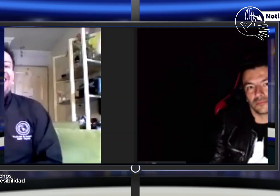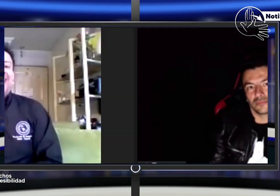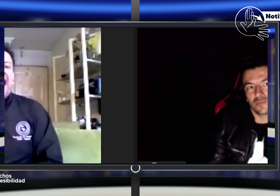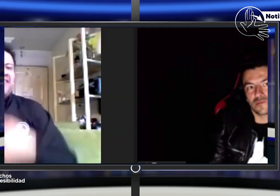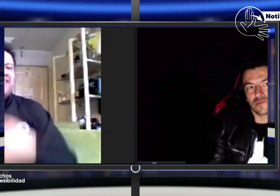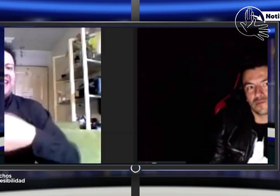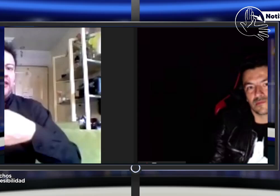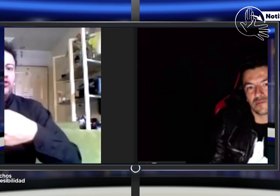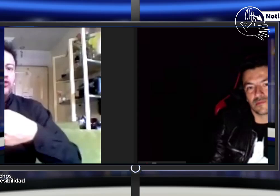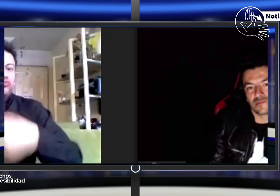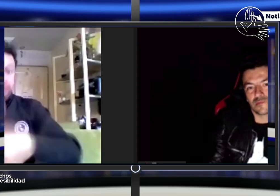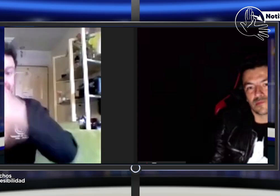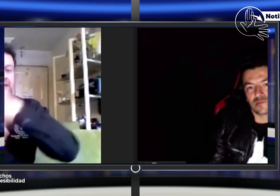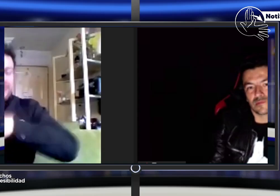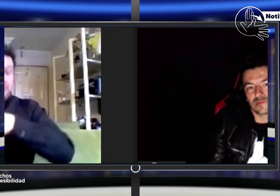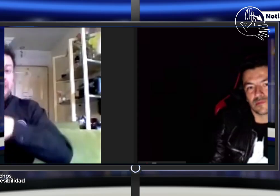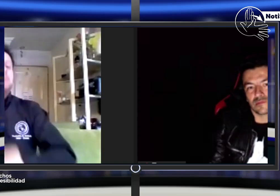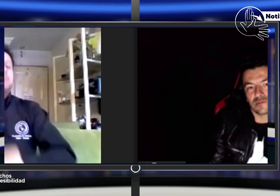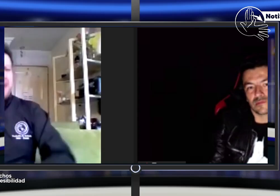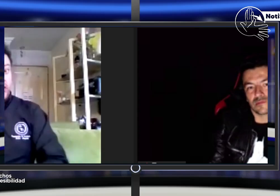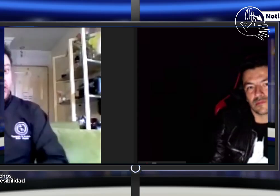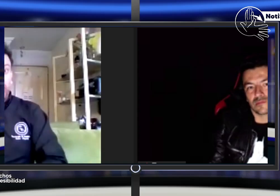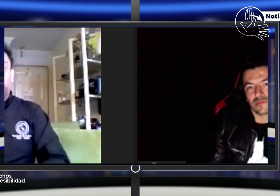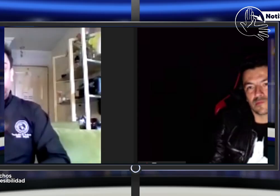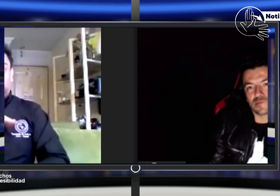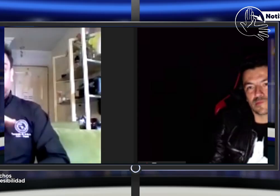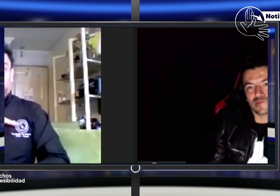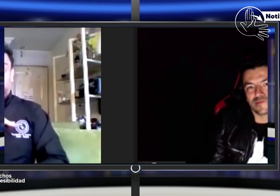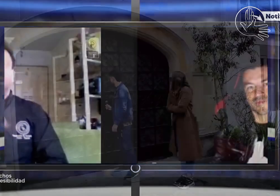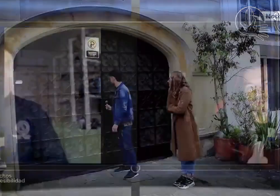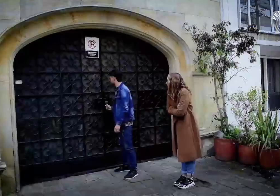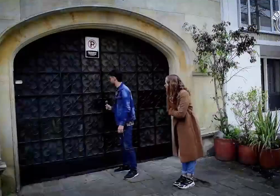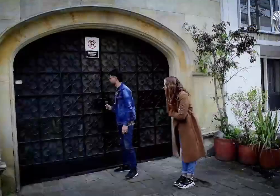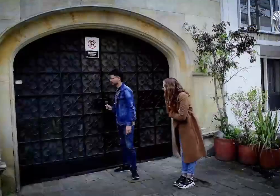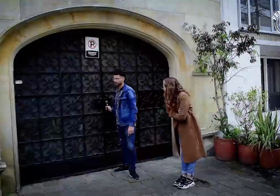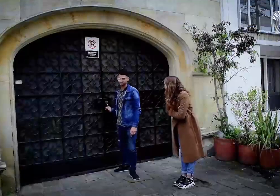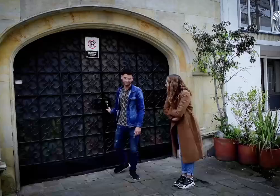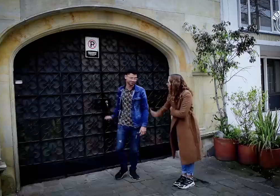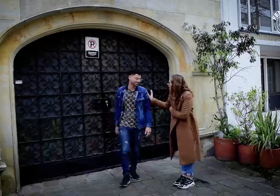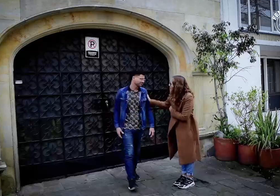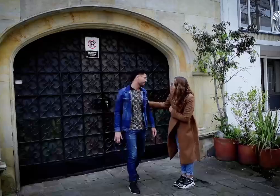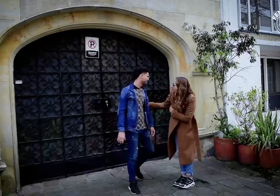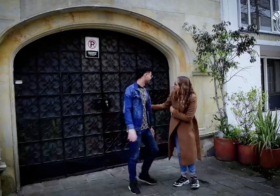y nosotros solicitamos, digamos que son 80 aplicaciones.